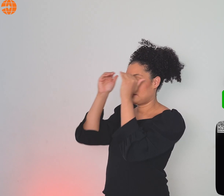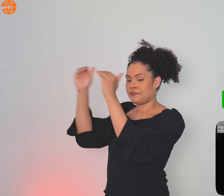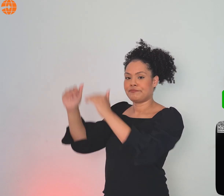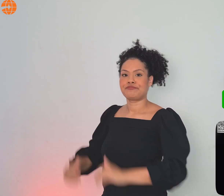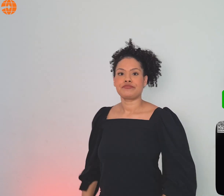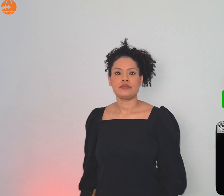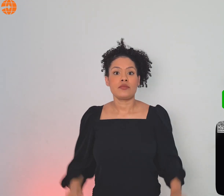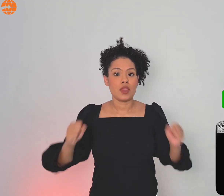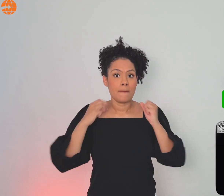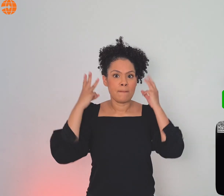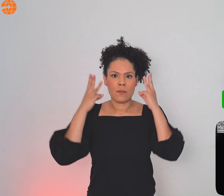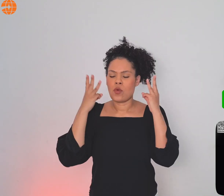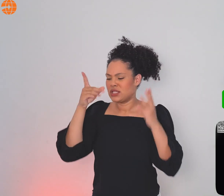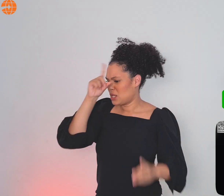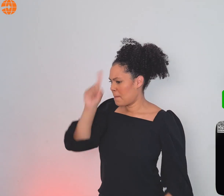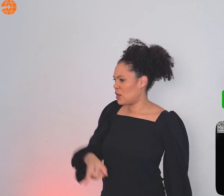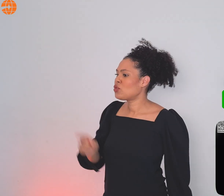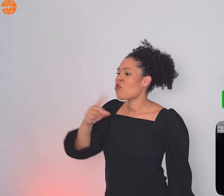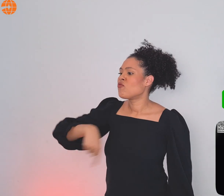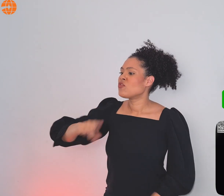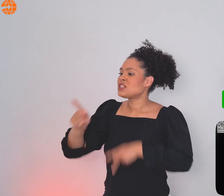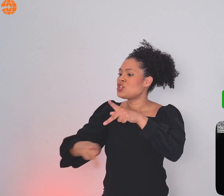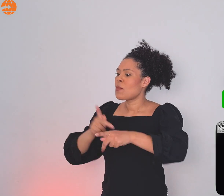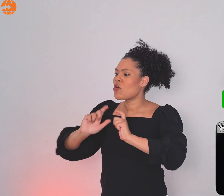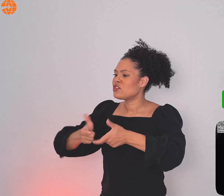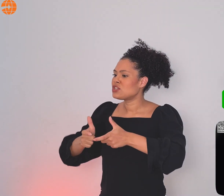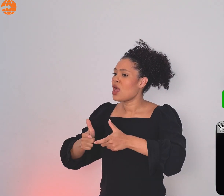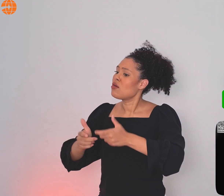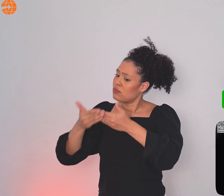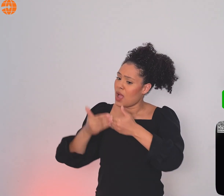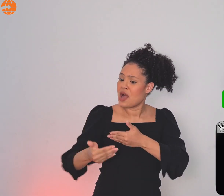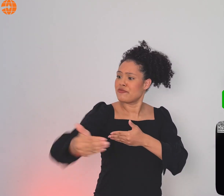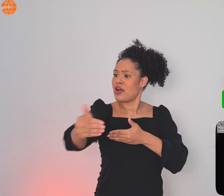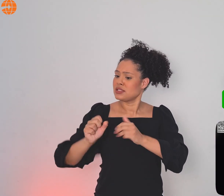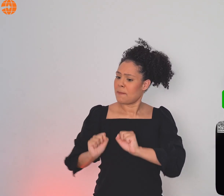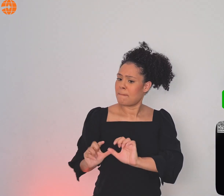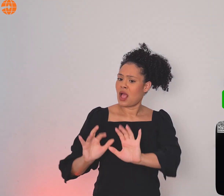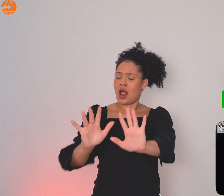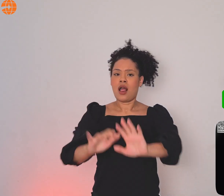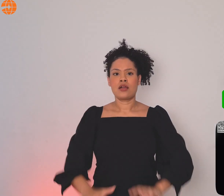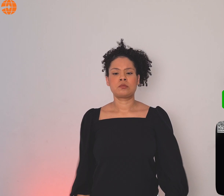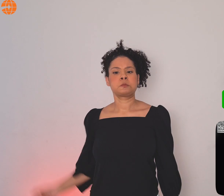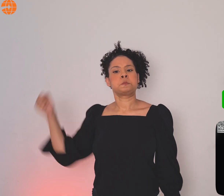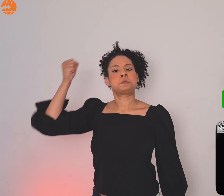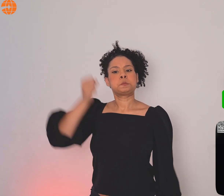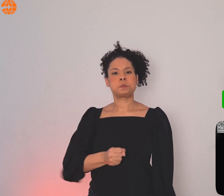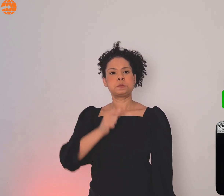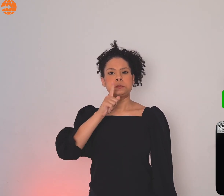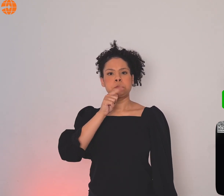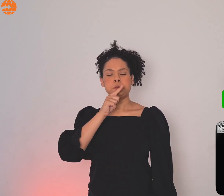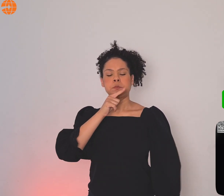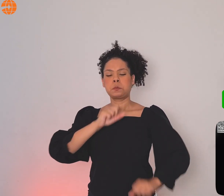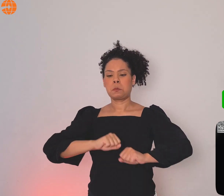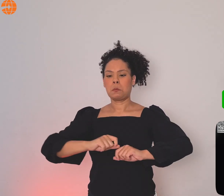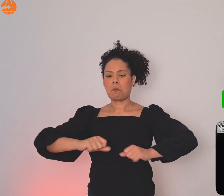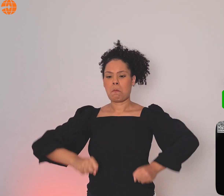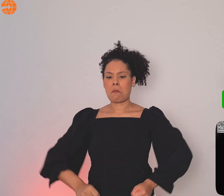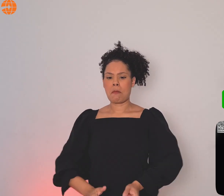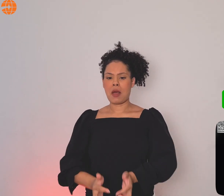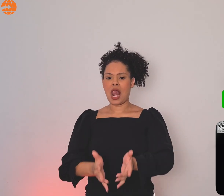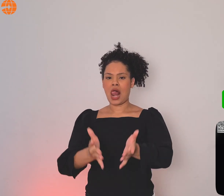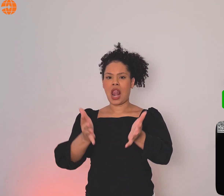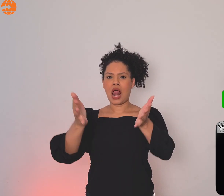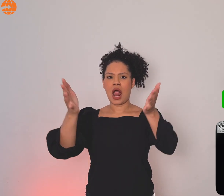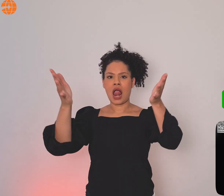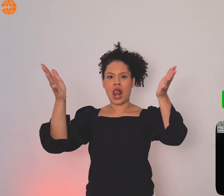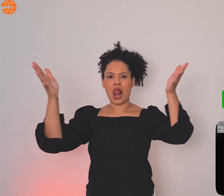E Moisés estendeu o seu cajado em direção ao mar, e eles começaram a marchar. E quando começaram a marchar, o Mar